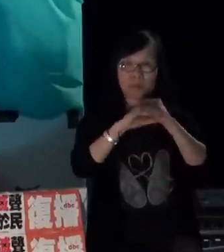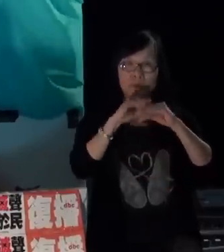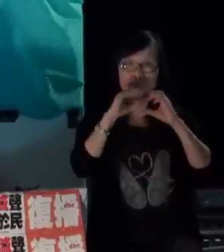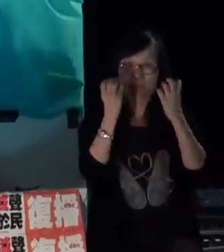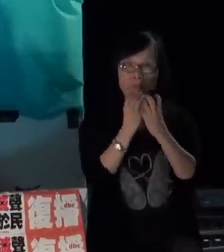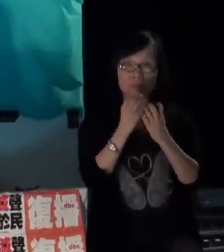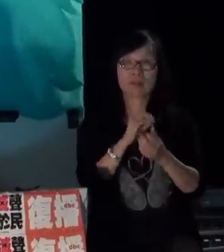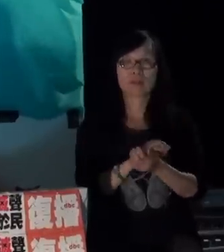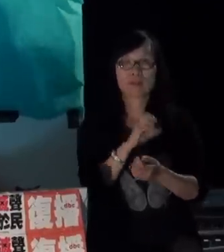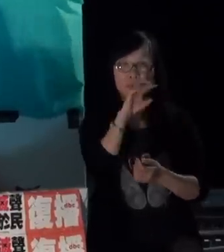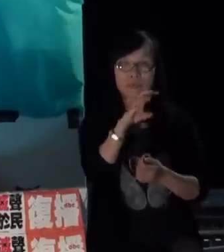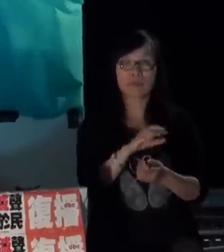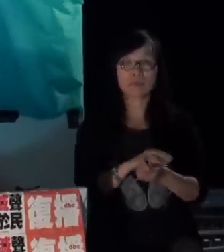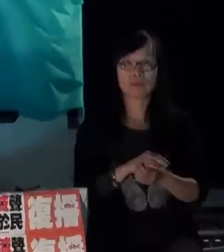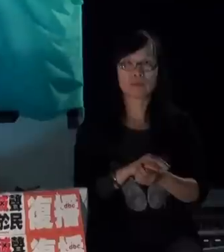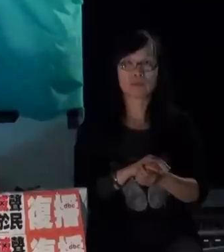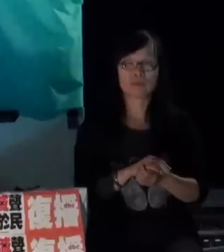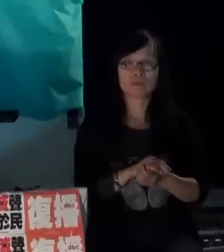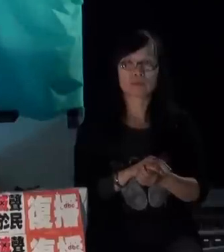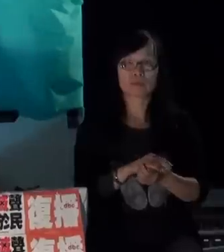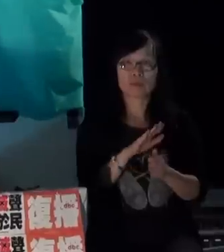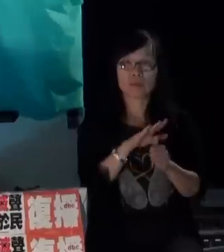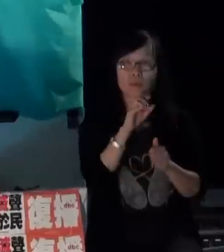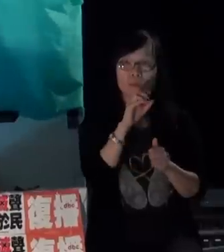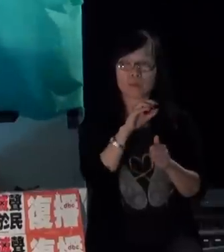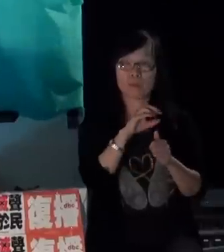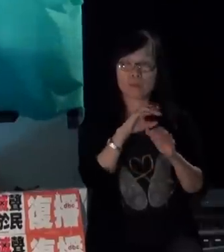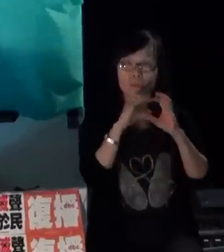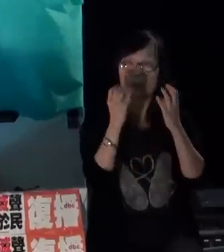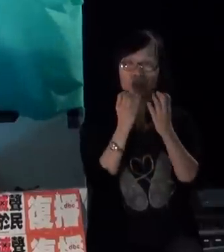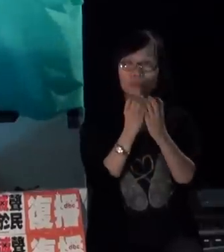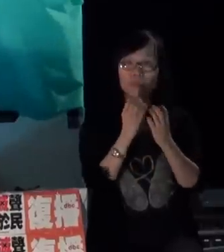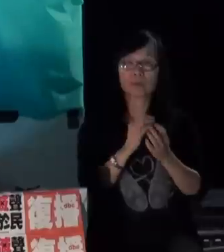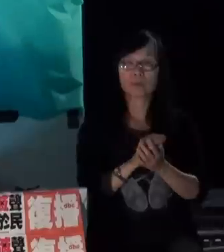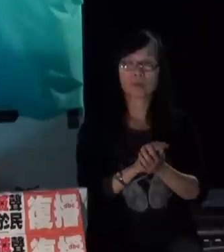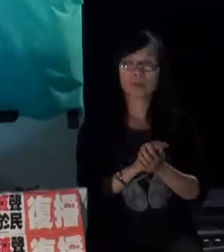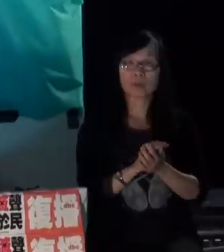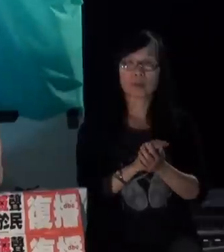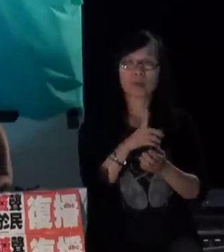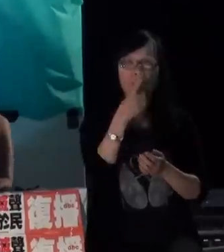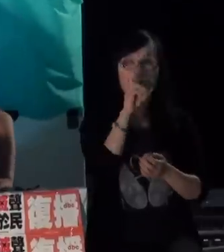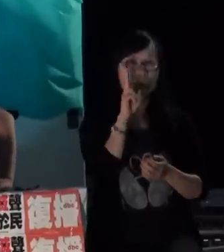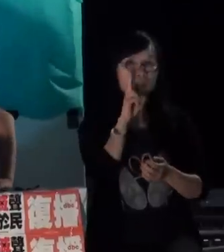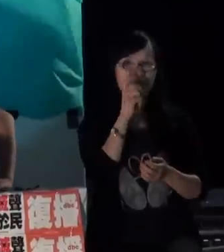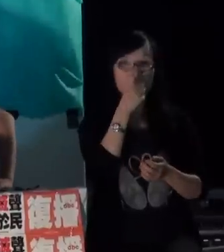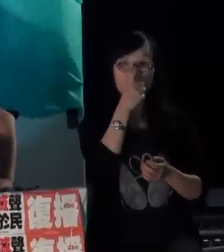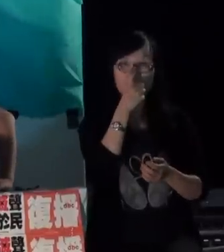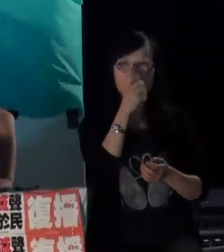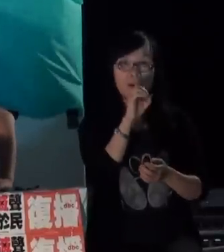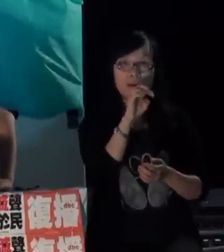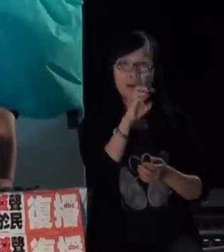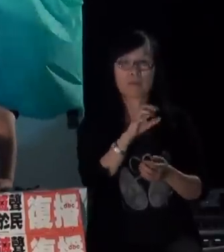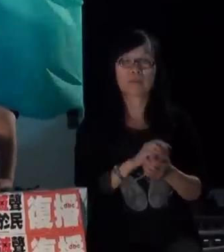到底係點嘅咧？保皇黨係咪好似一個英文咁講咧 ？Up your